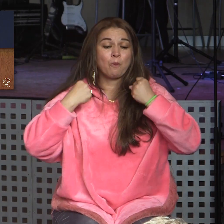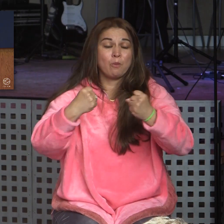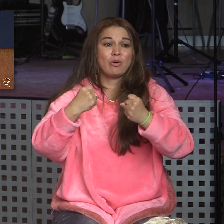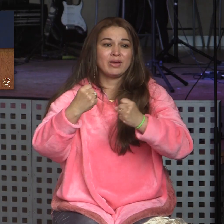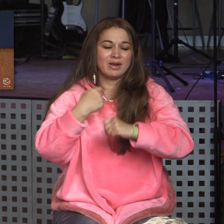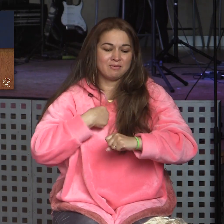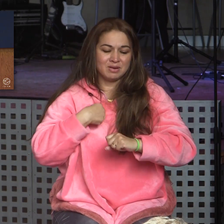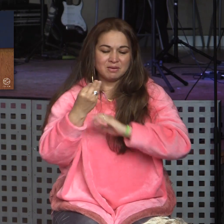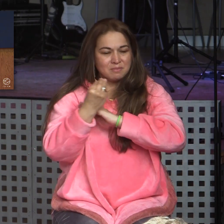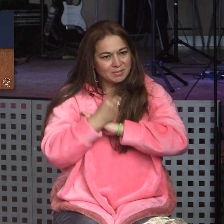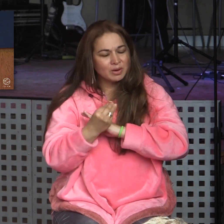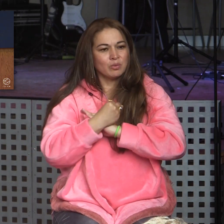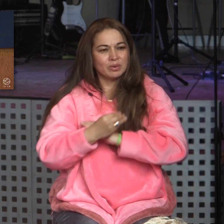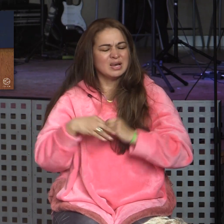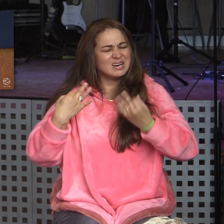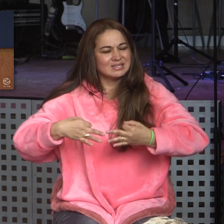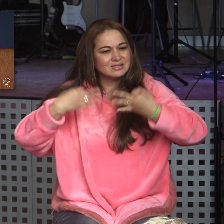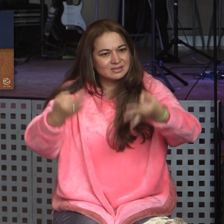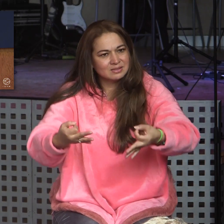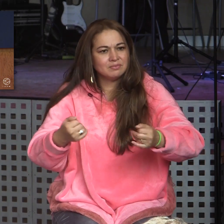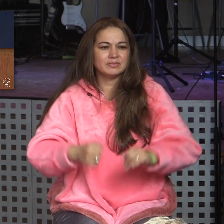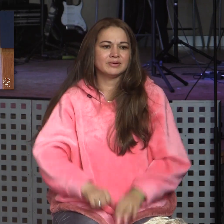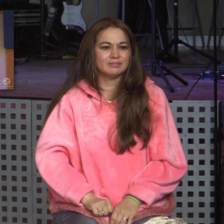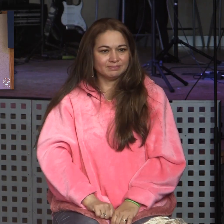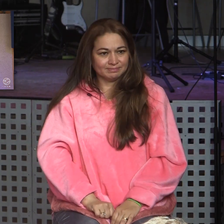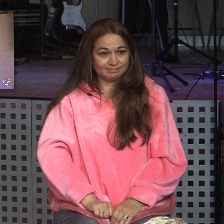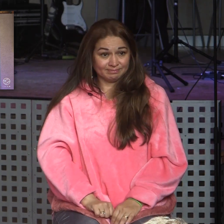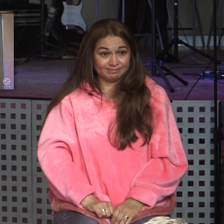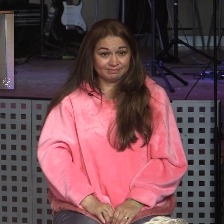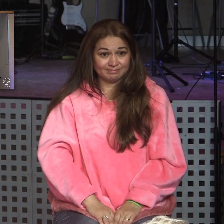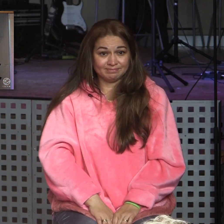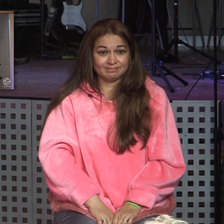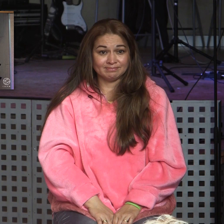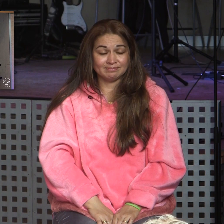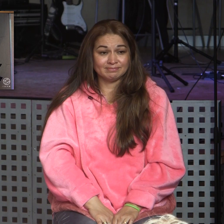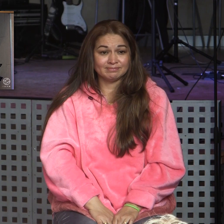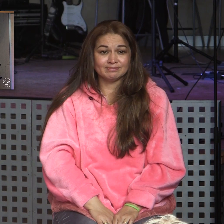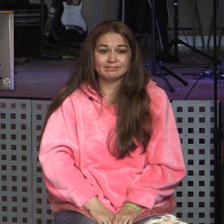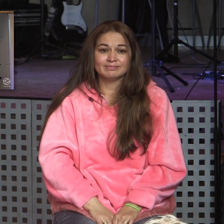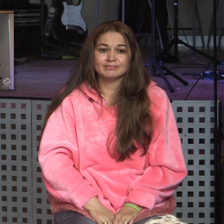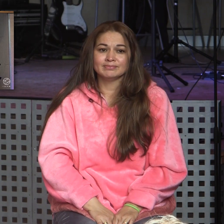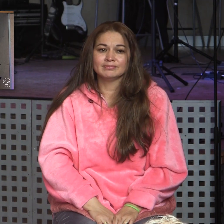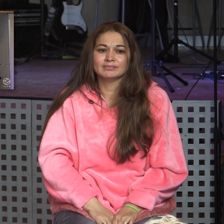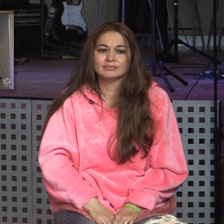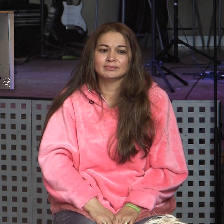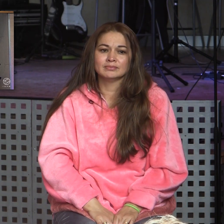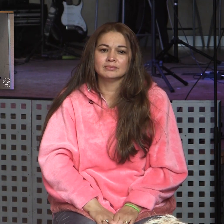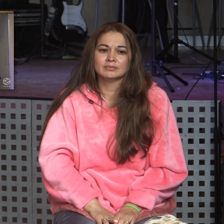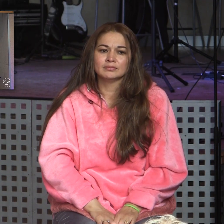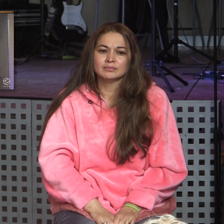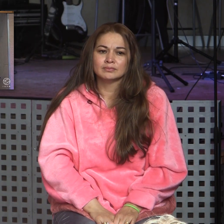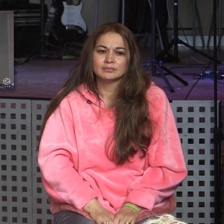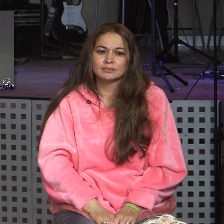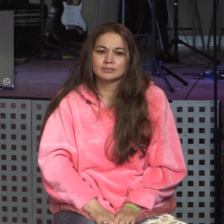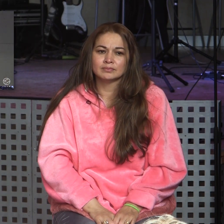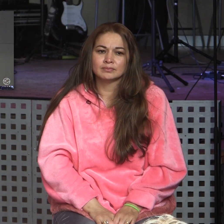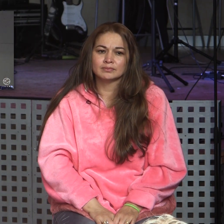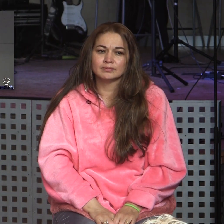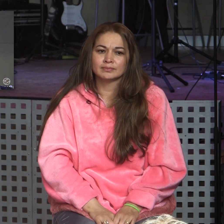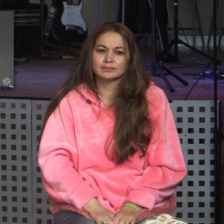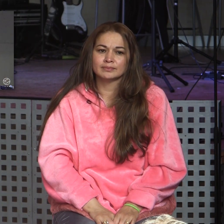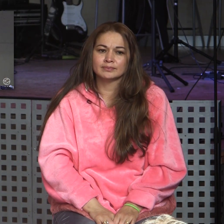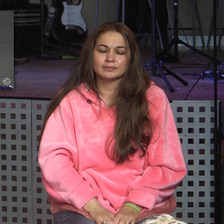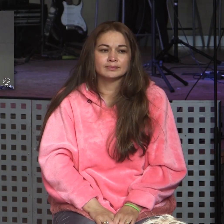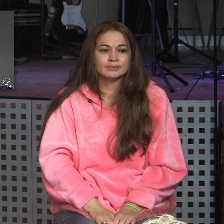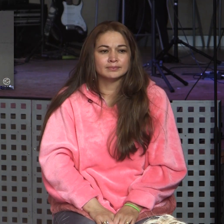Dios. Siempre, constantemente. Si no soy capaz de ver eso, lo tengo